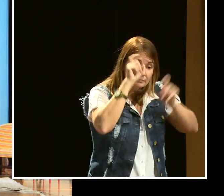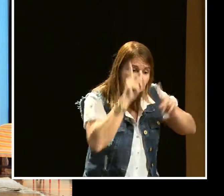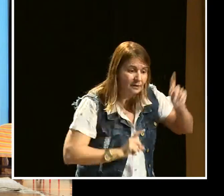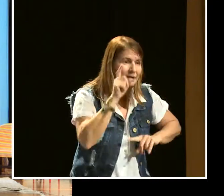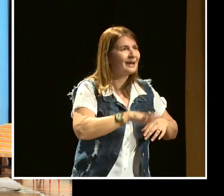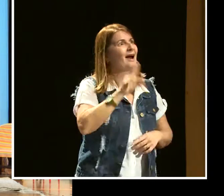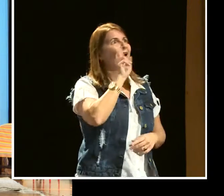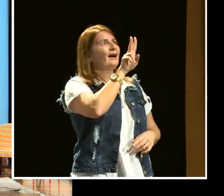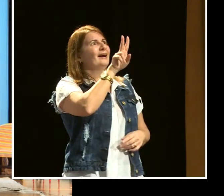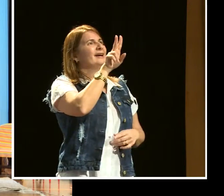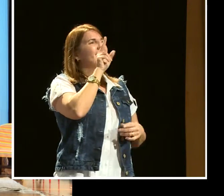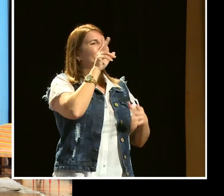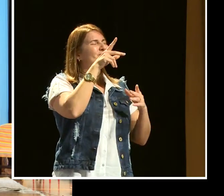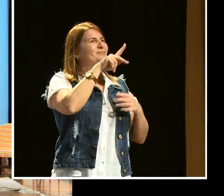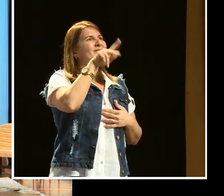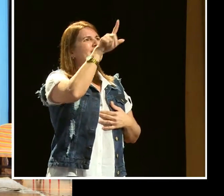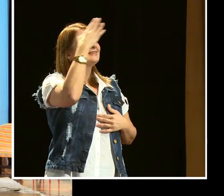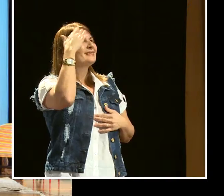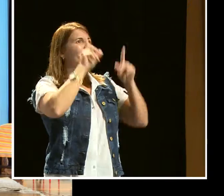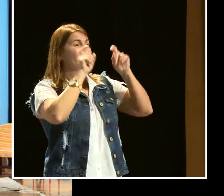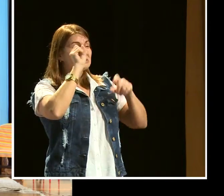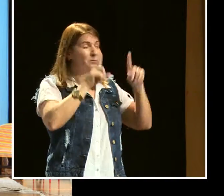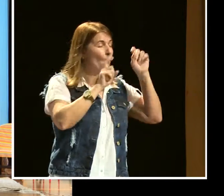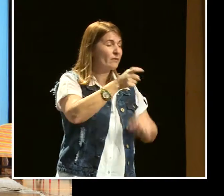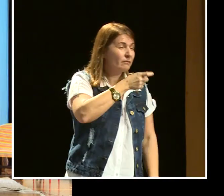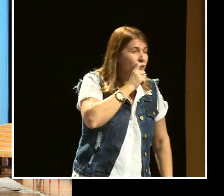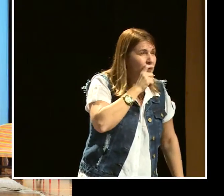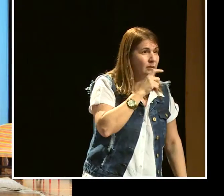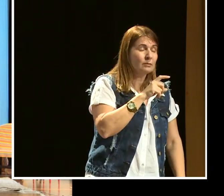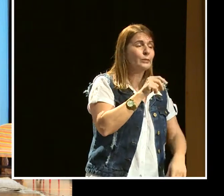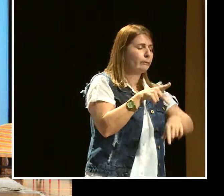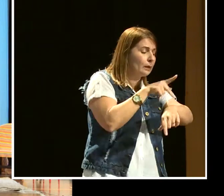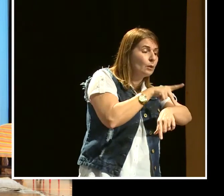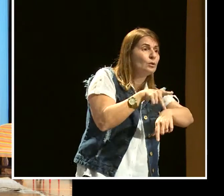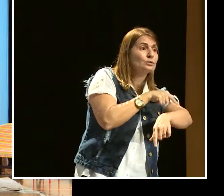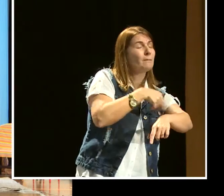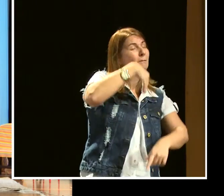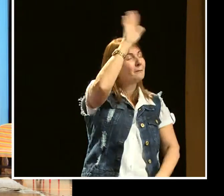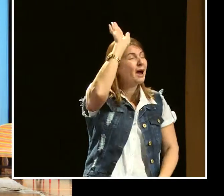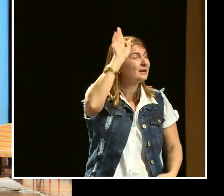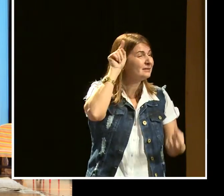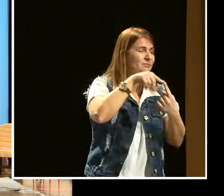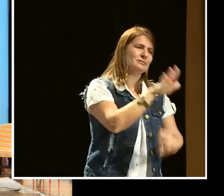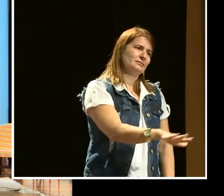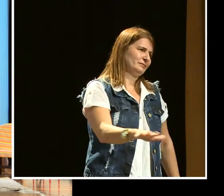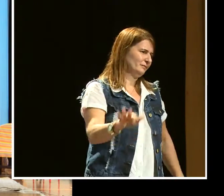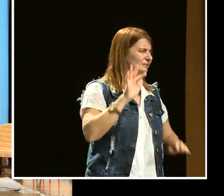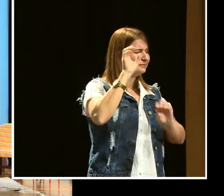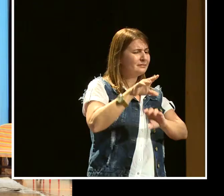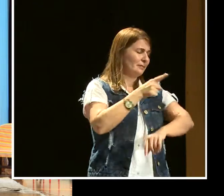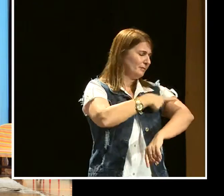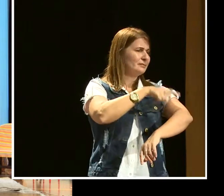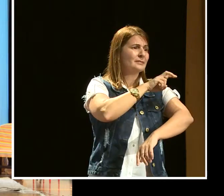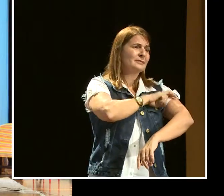a importância de aprender corretamente essa língua para ter uma boa produção e expressão e configuração desse